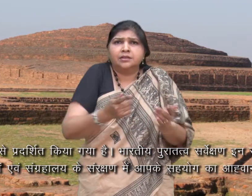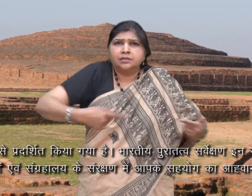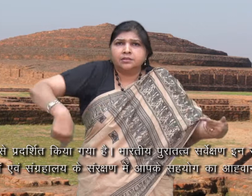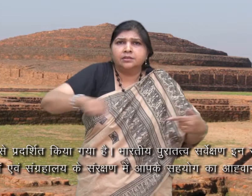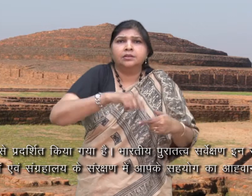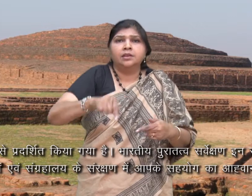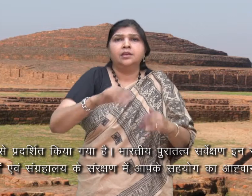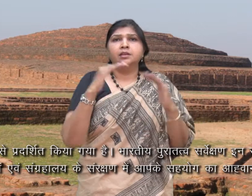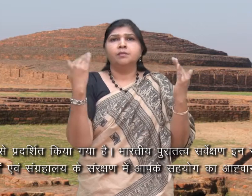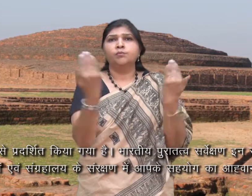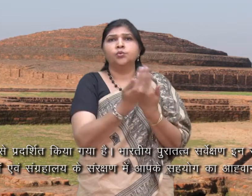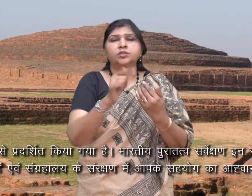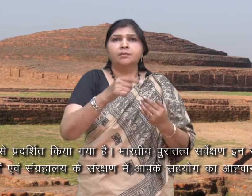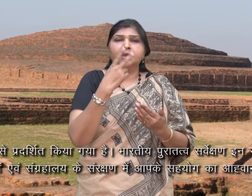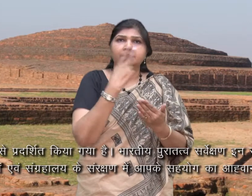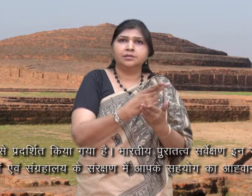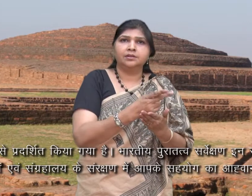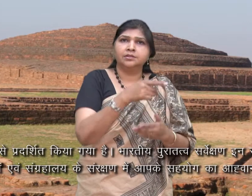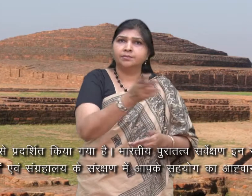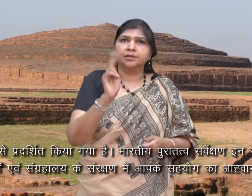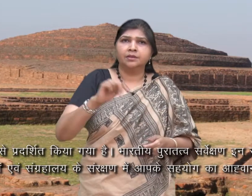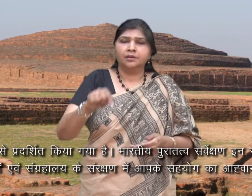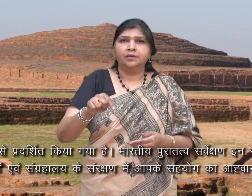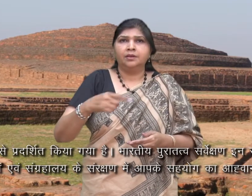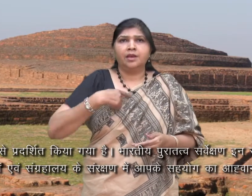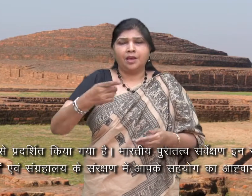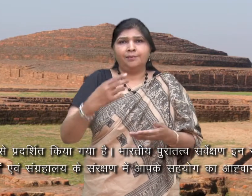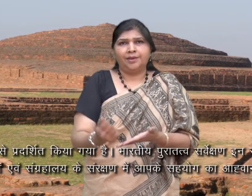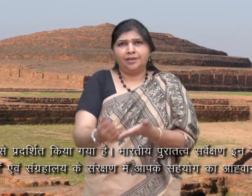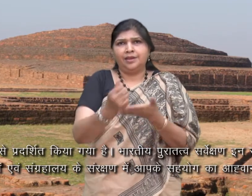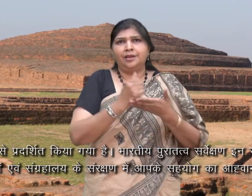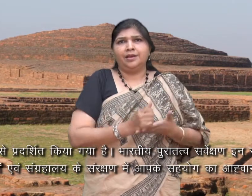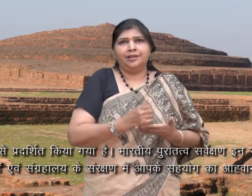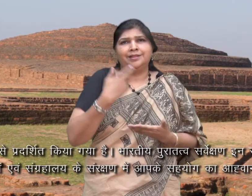एवं संग्रहालय के संरक्षण में आपके सहयोग का आह्वान करता है।